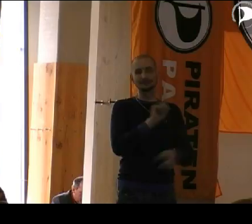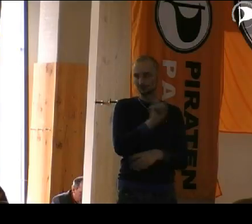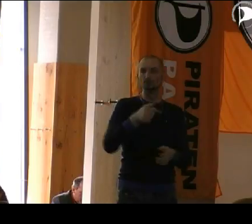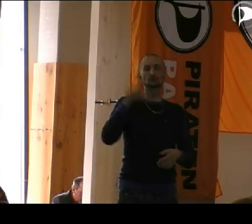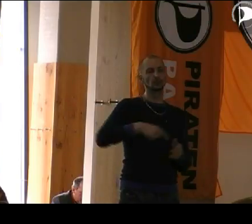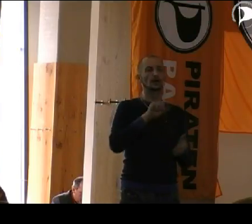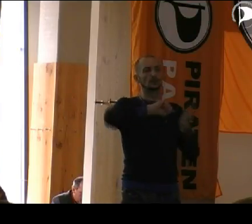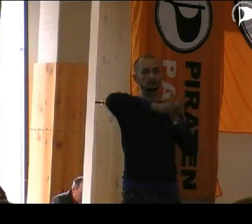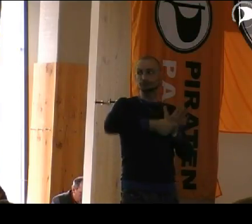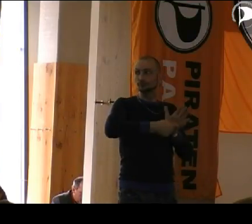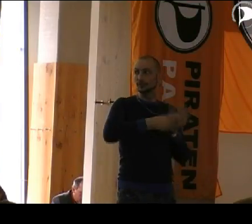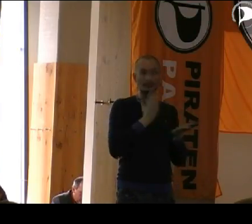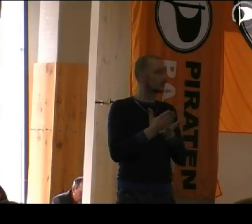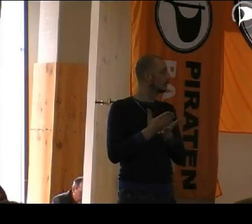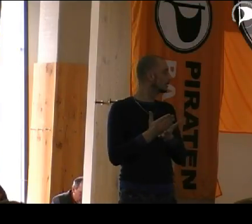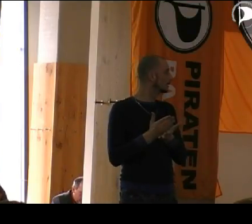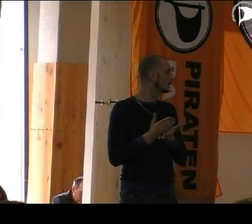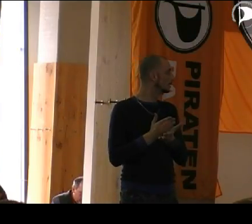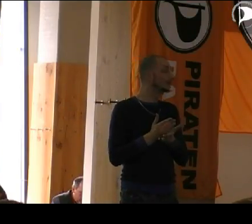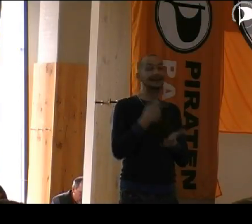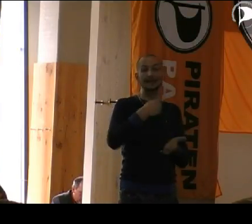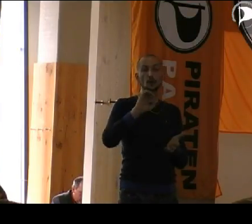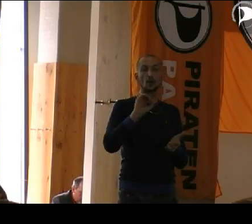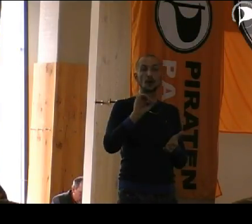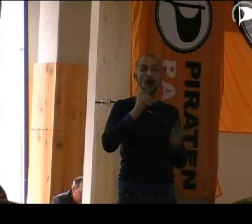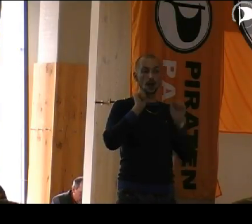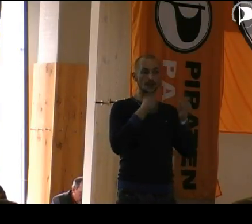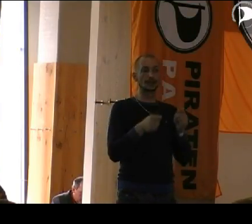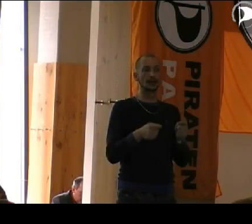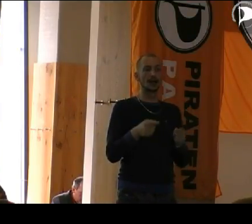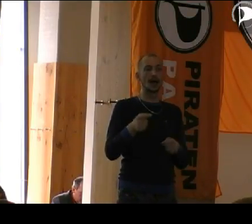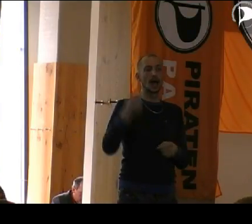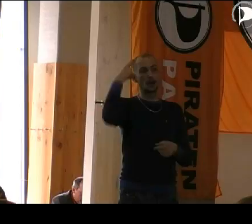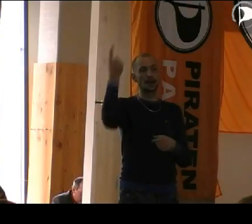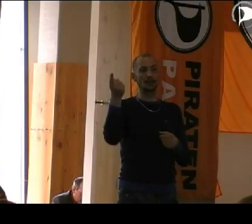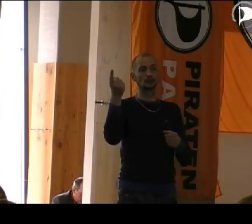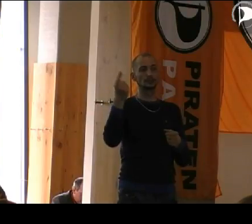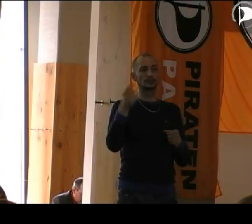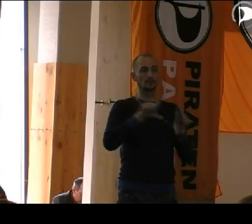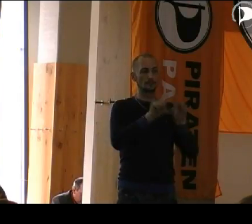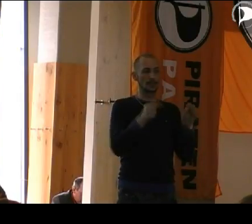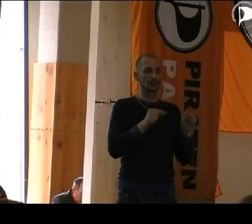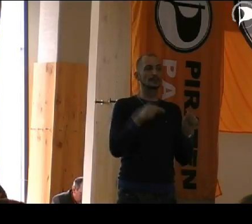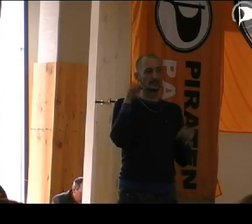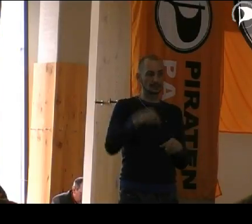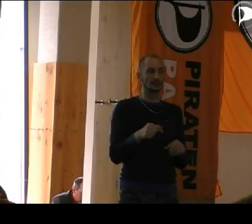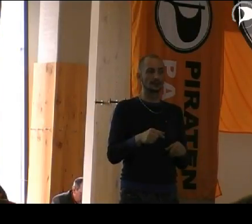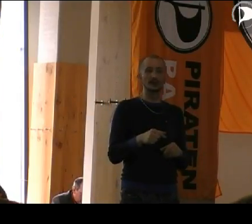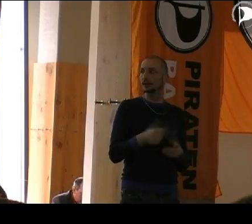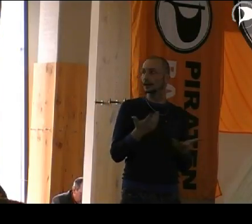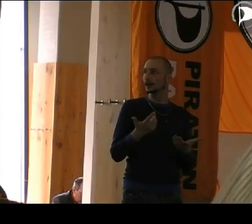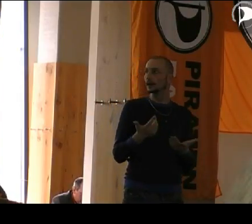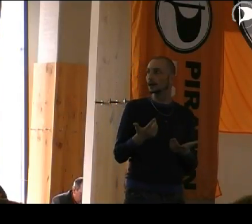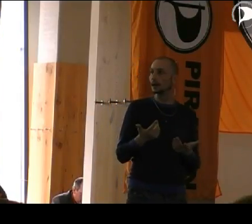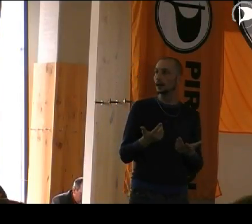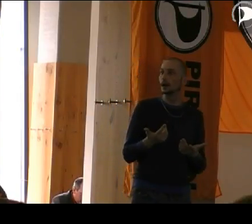dazu noch eines wird werden nach aktuellem stand haben würde ok dann